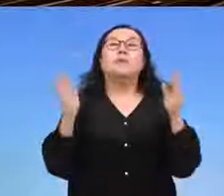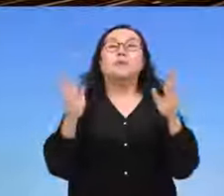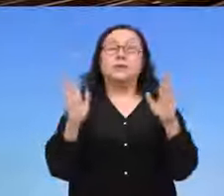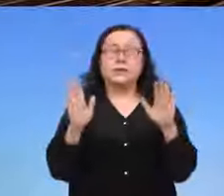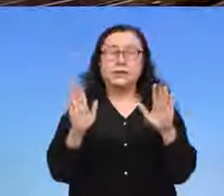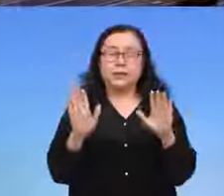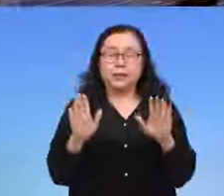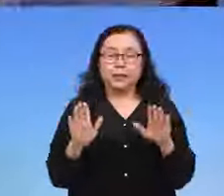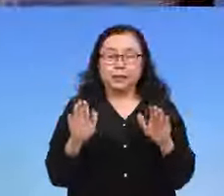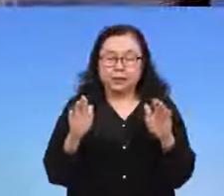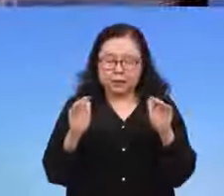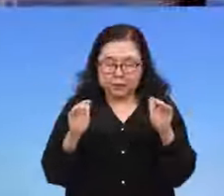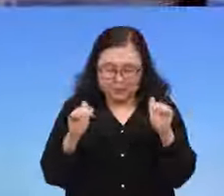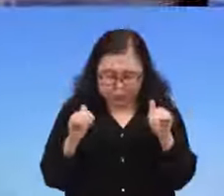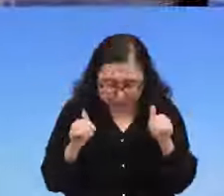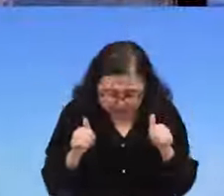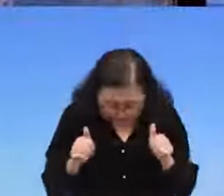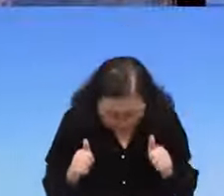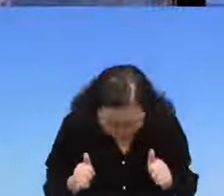절하세,